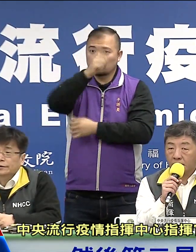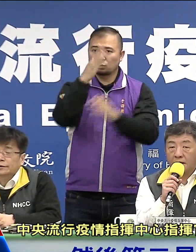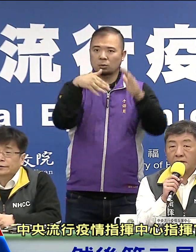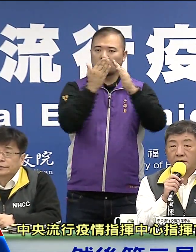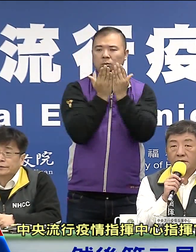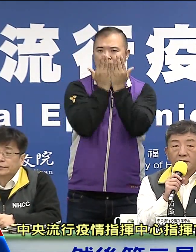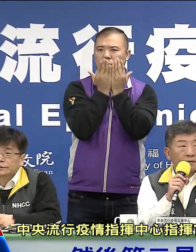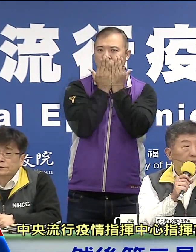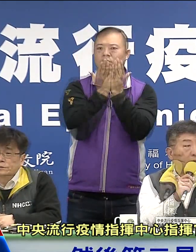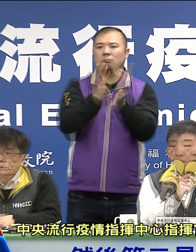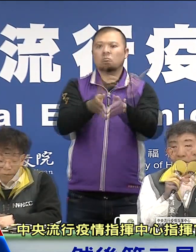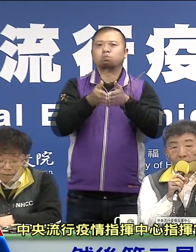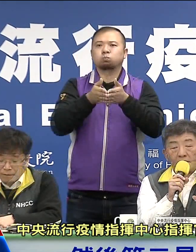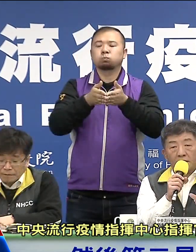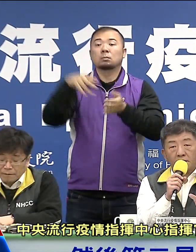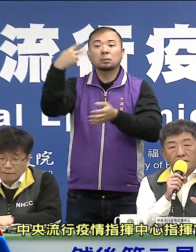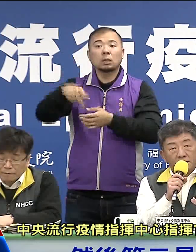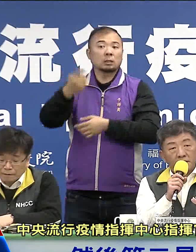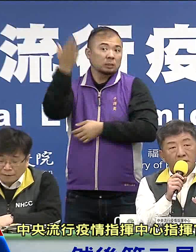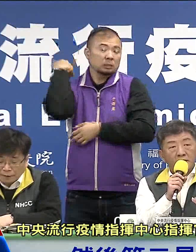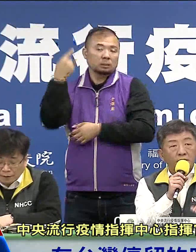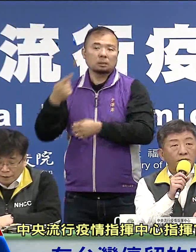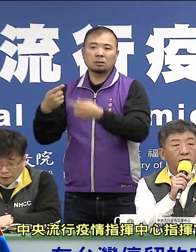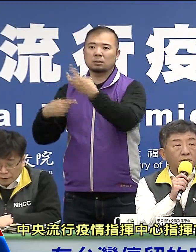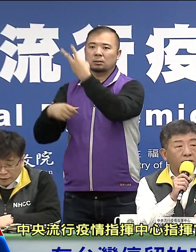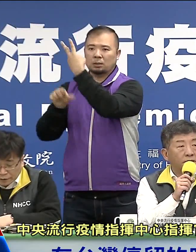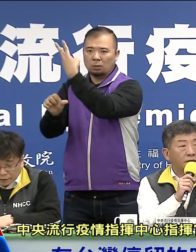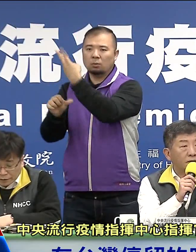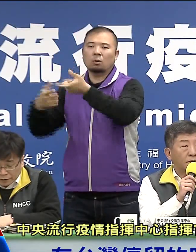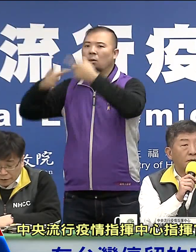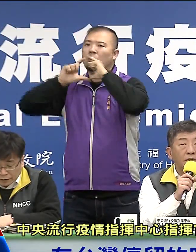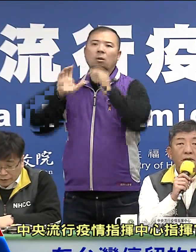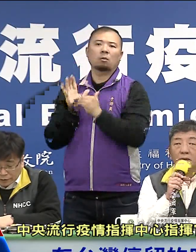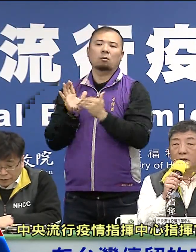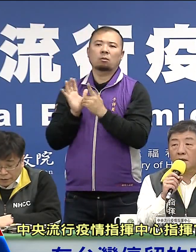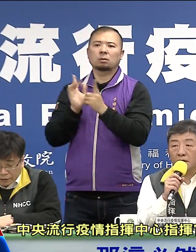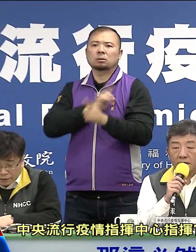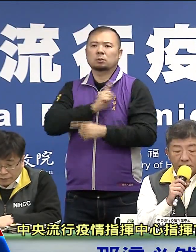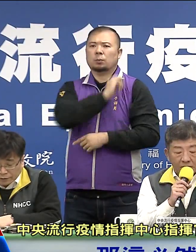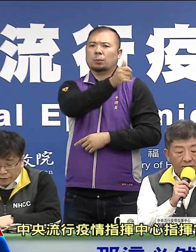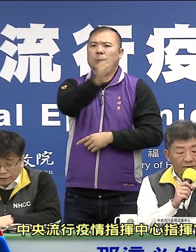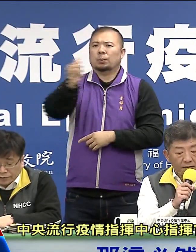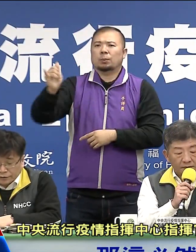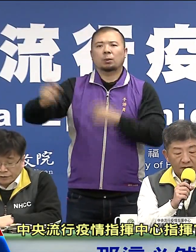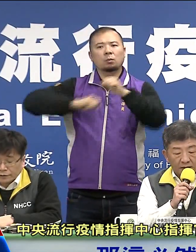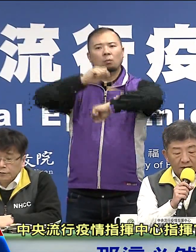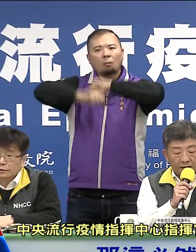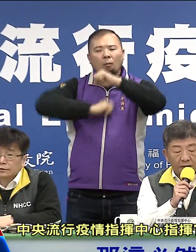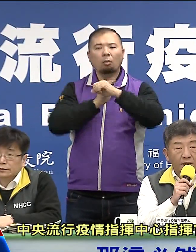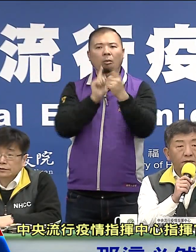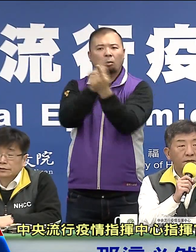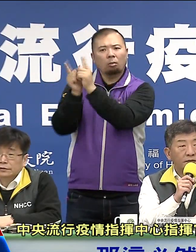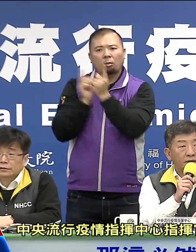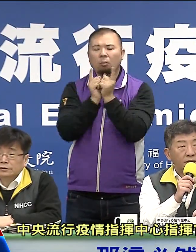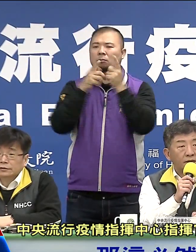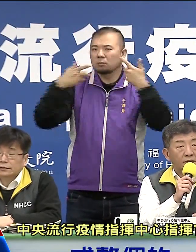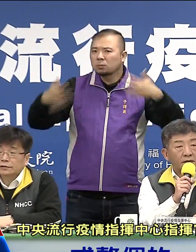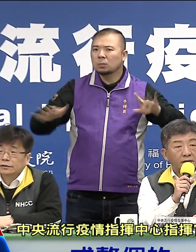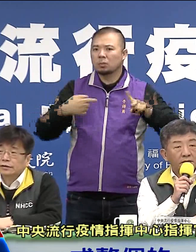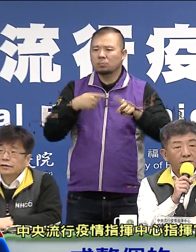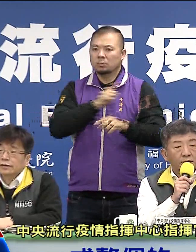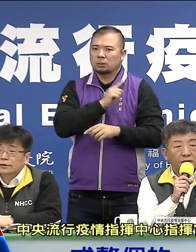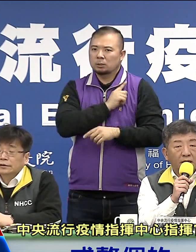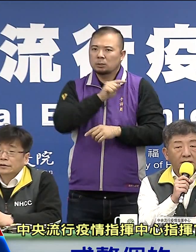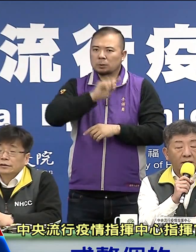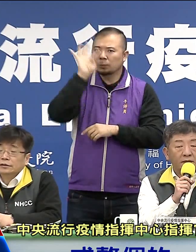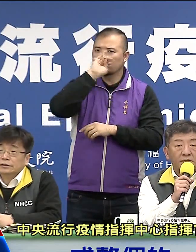二是他回来的时间早，台湾停留的时间、参与的活动也多。好，那这必然在我们在医调或者整个的一